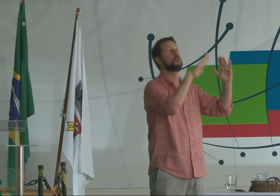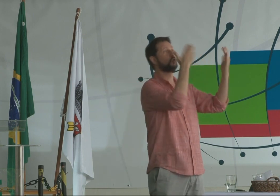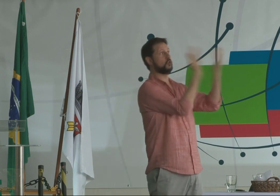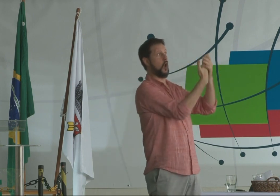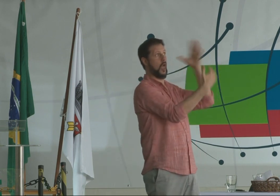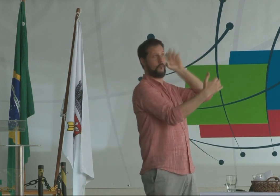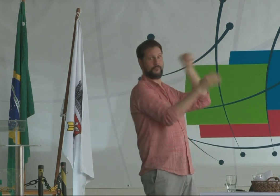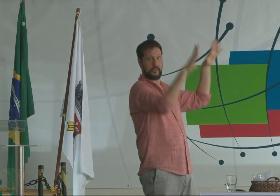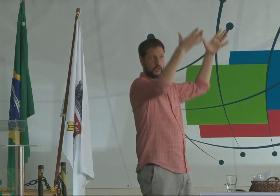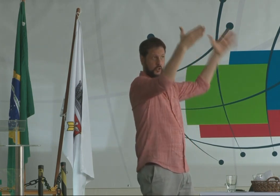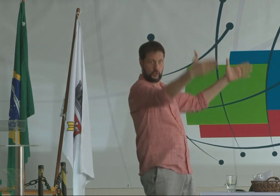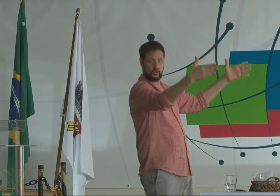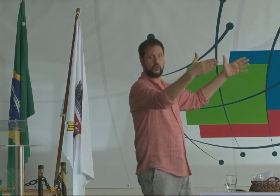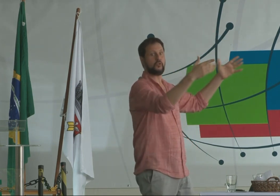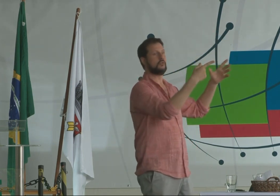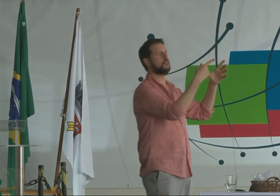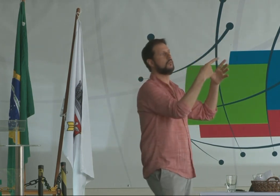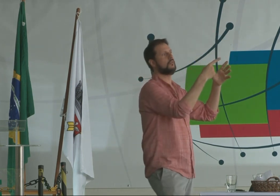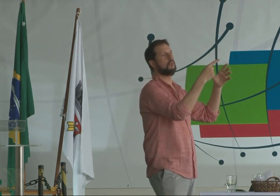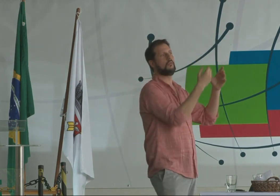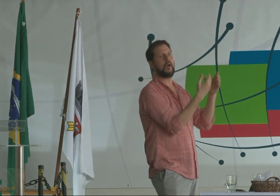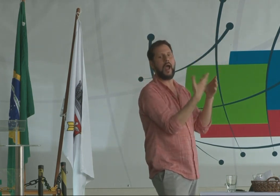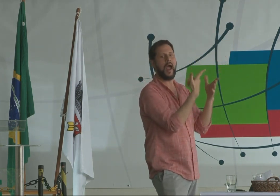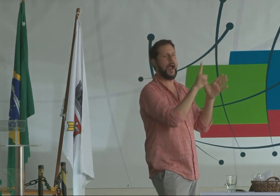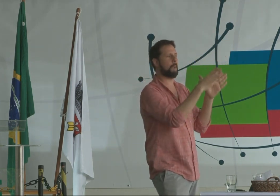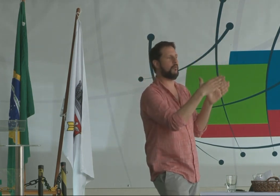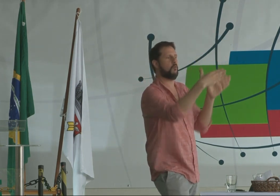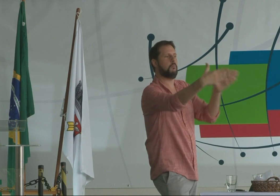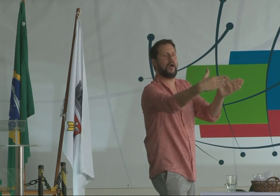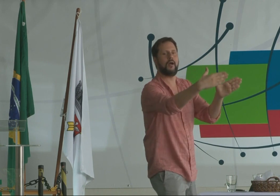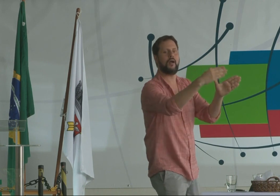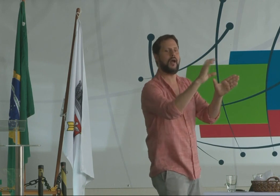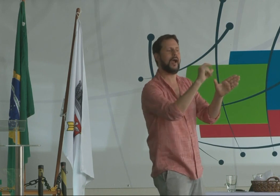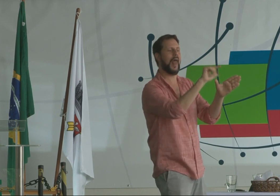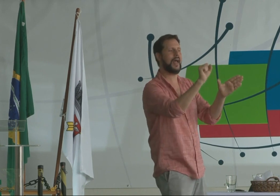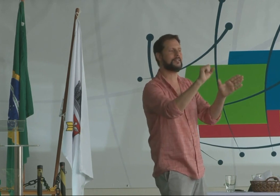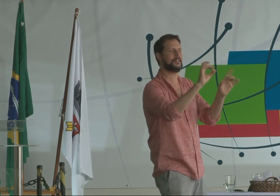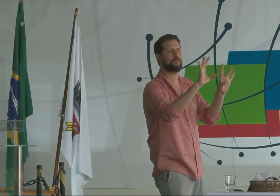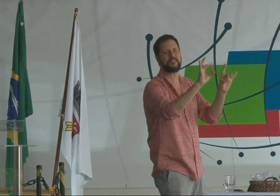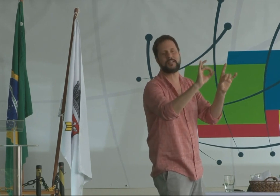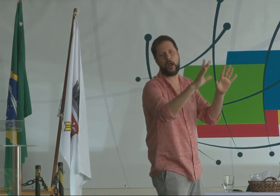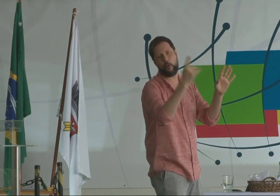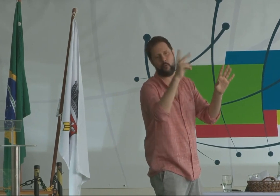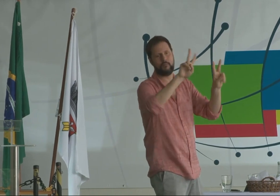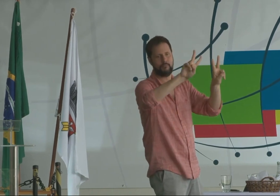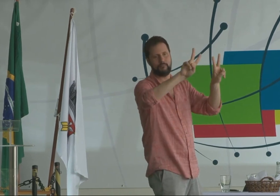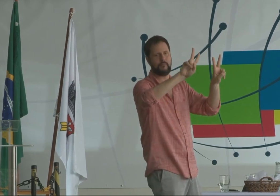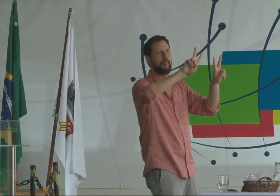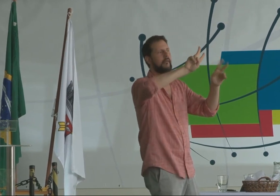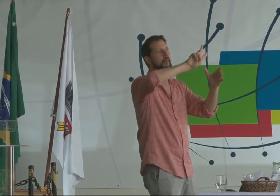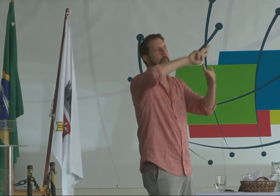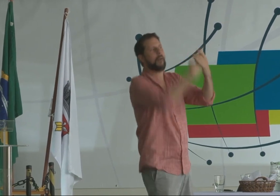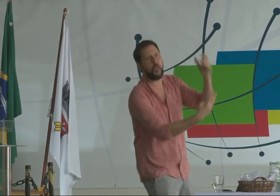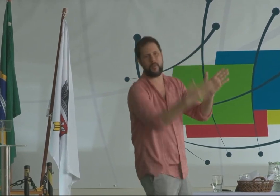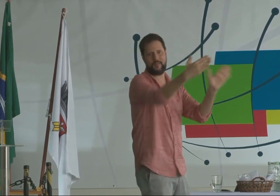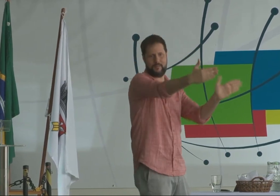Como seria isso? Uma escola específica. Então, ela abre uma classe especial bilíngue